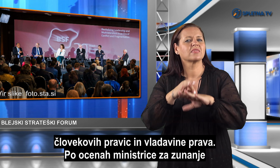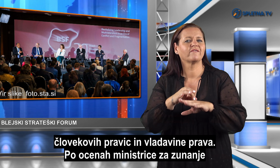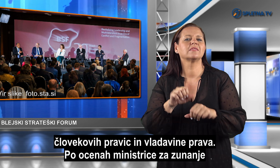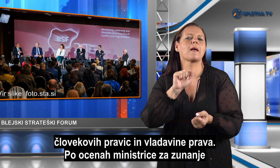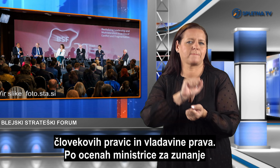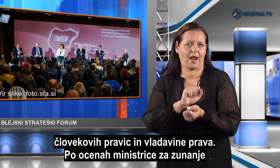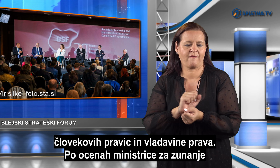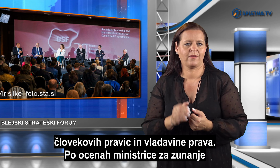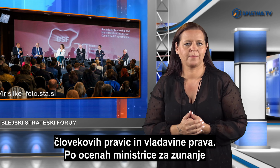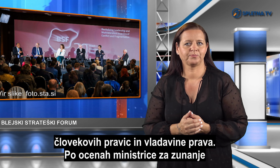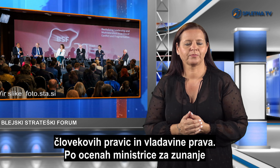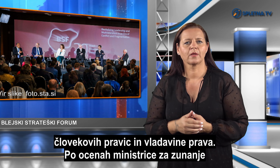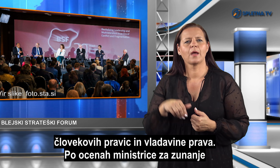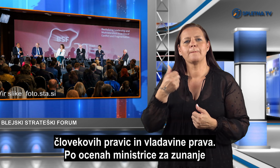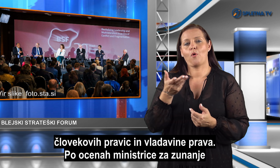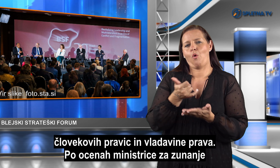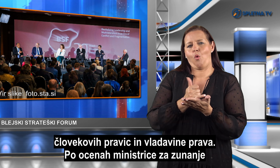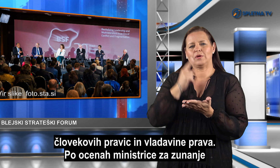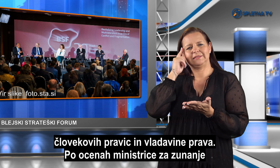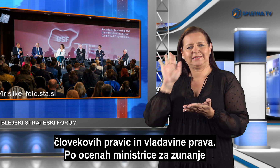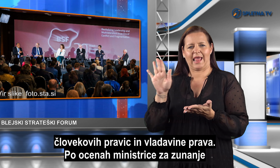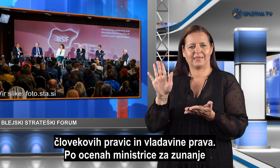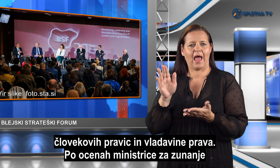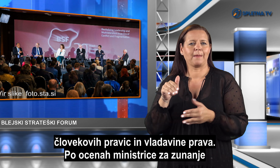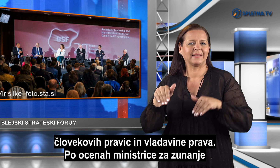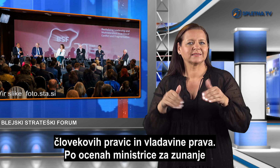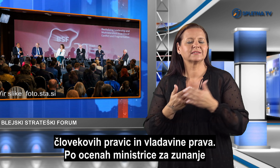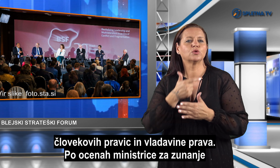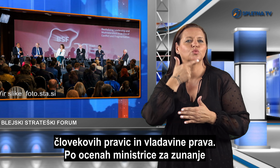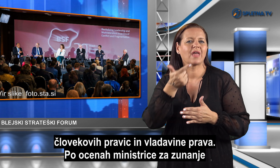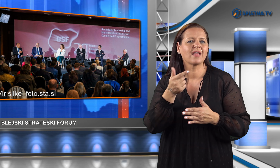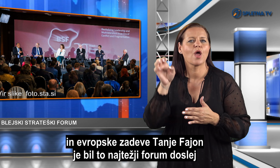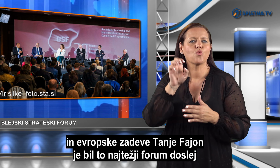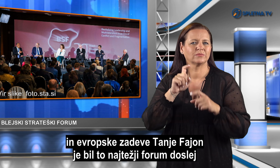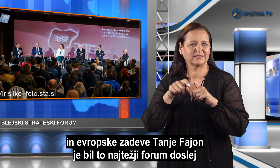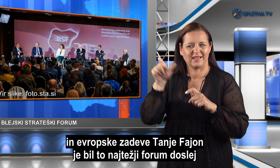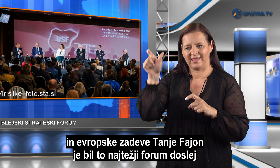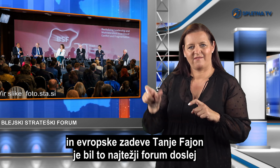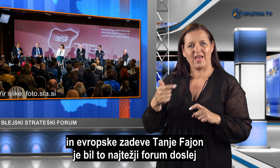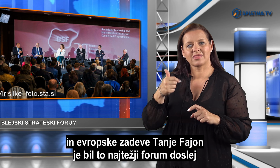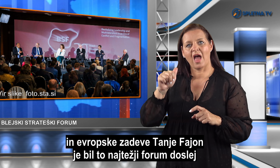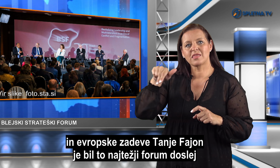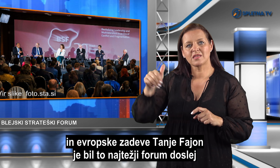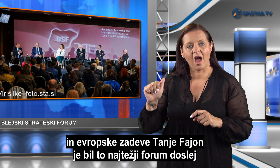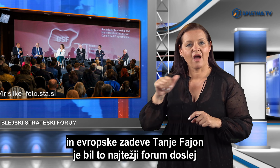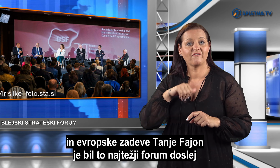prava. Po ocenah ministrice za zunanje in evropske zadeve Tanje Fajon je bil